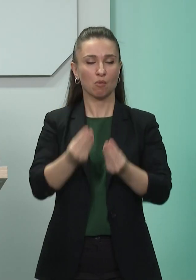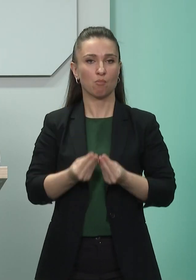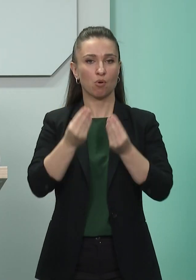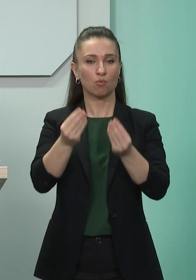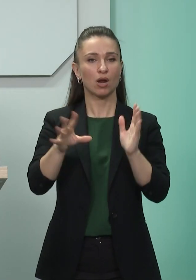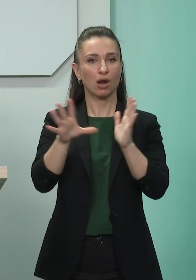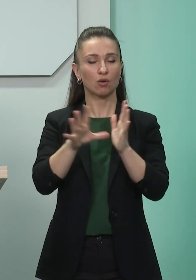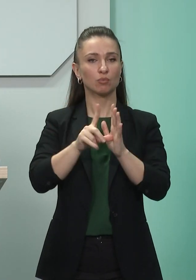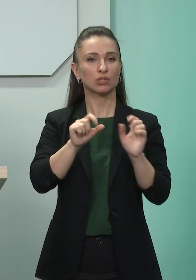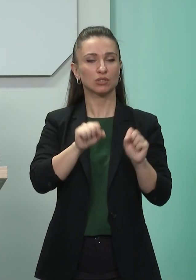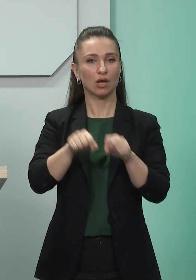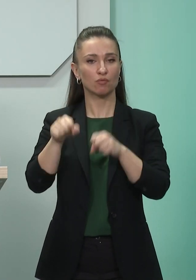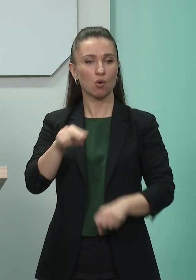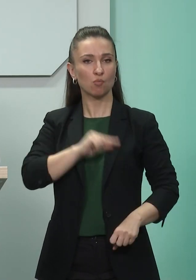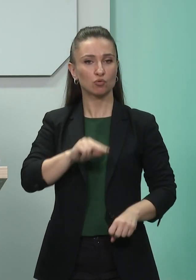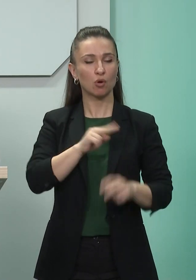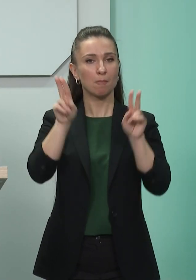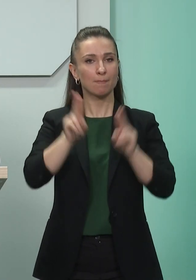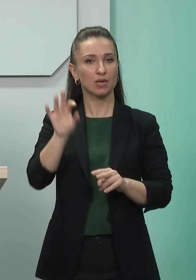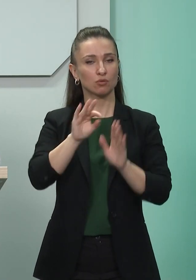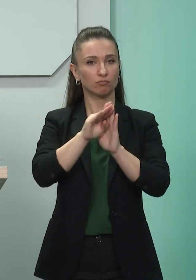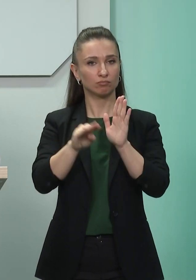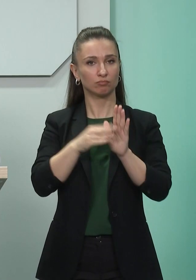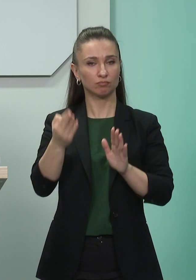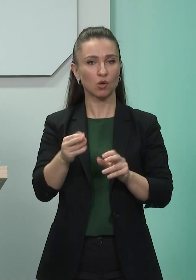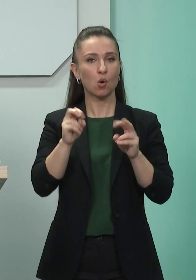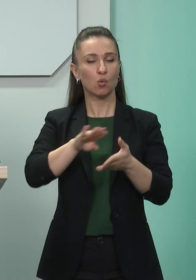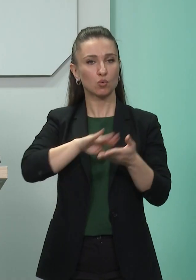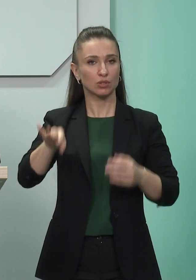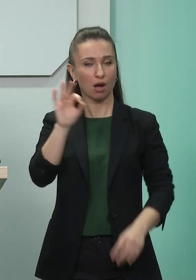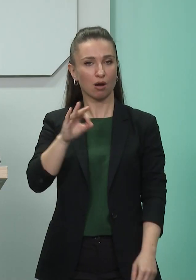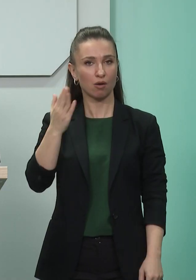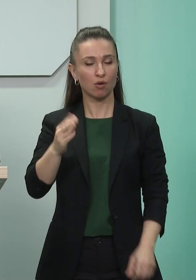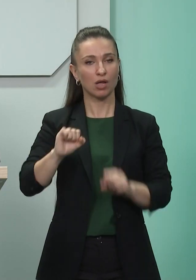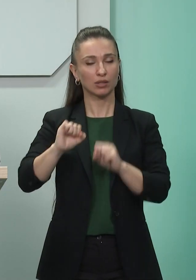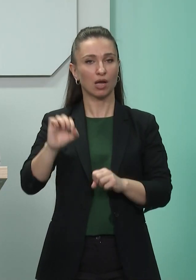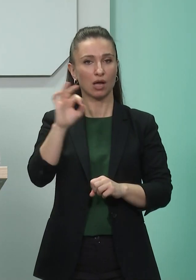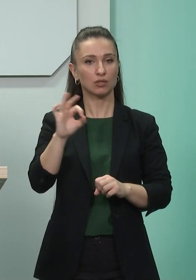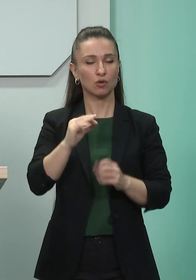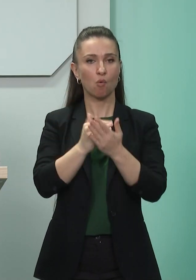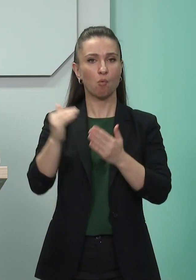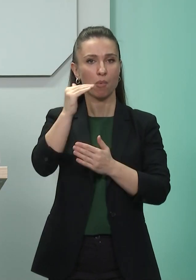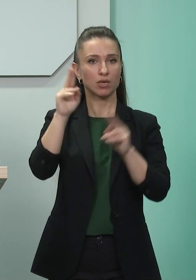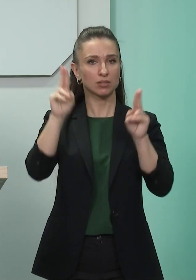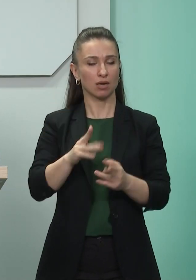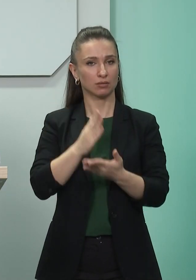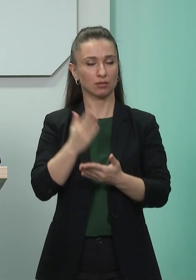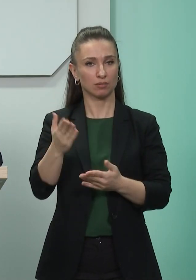ინფორმაცია ელექტრონული საშუალებების მუშაობის პრინციპებზე, უსაფრთხოებაზე და დაცულობის უმაღლეს